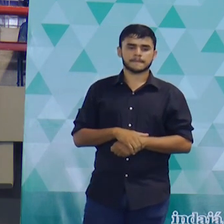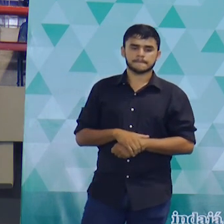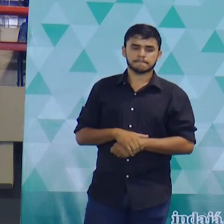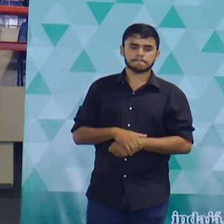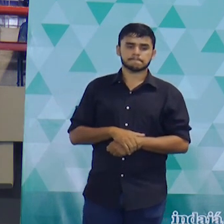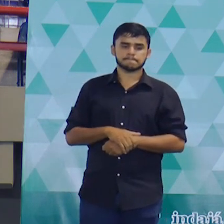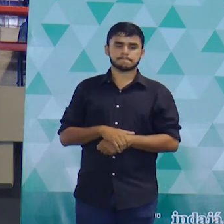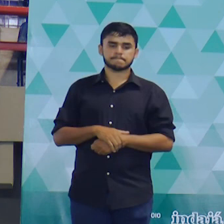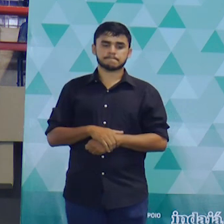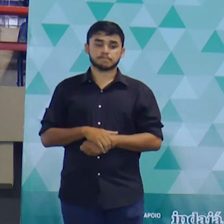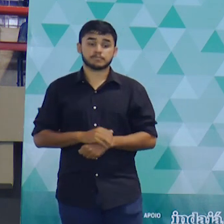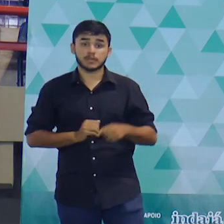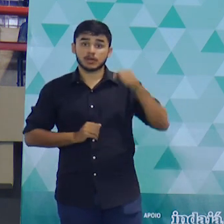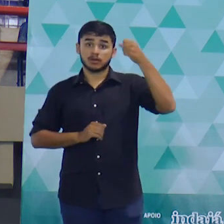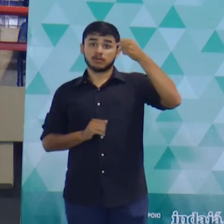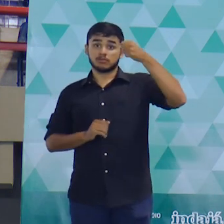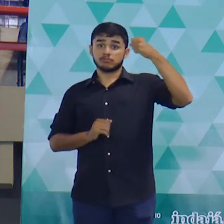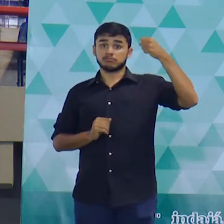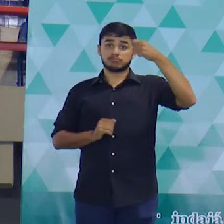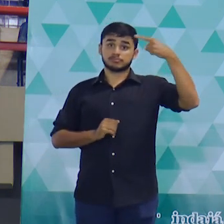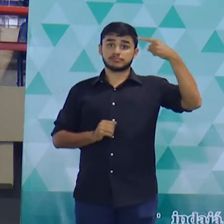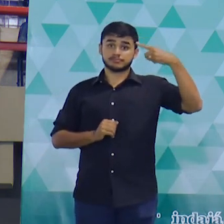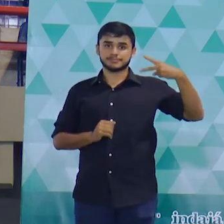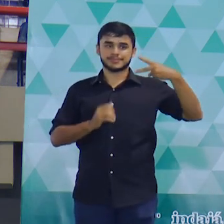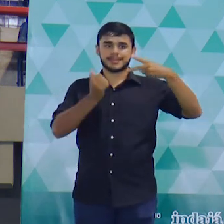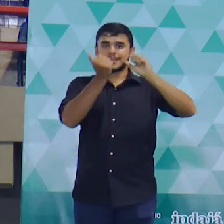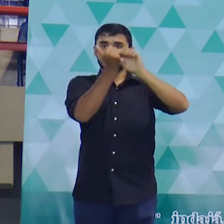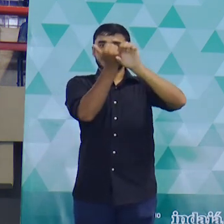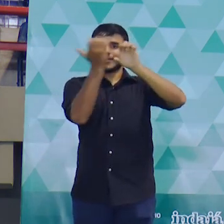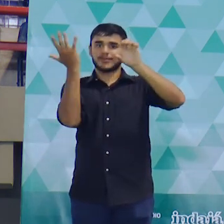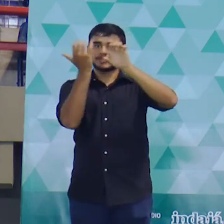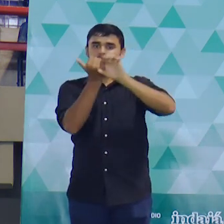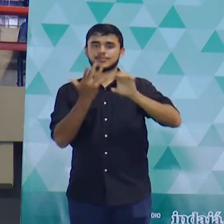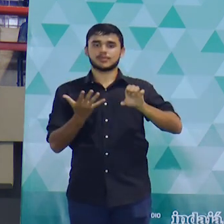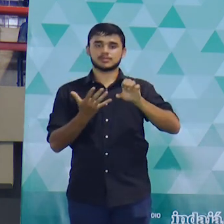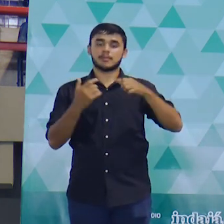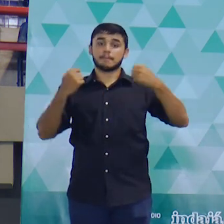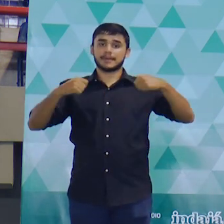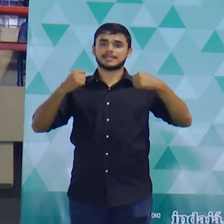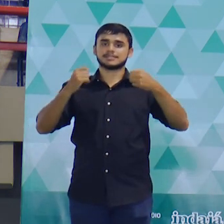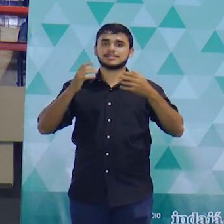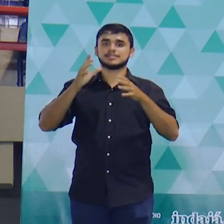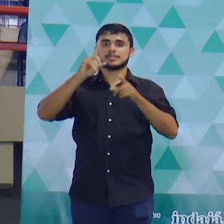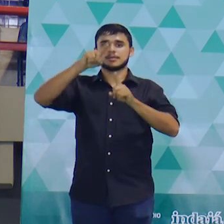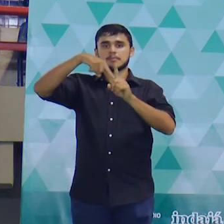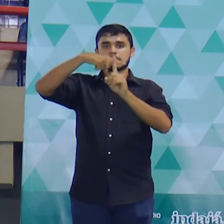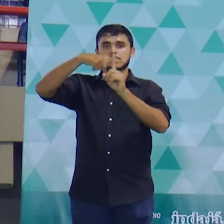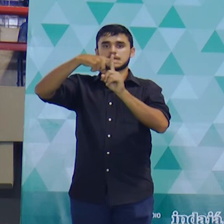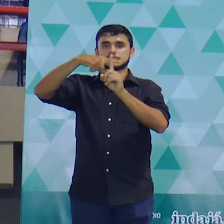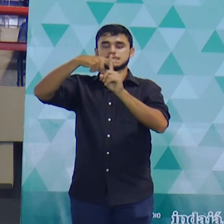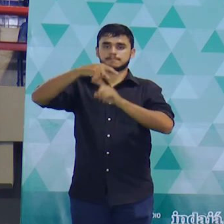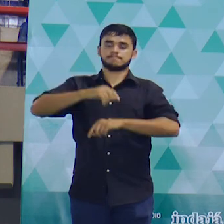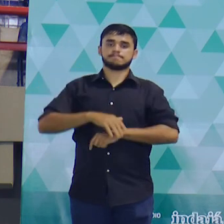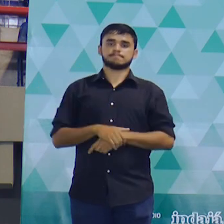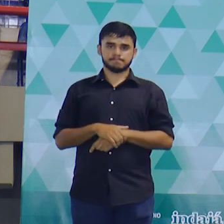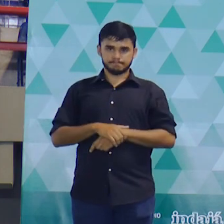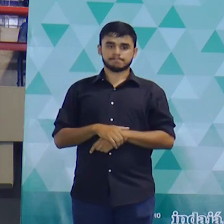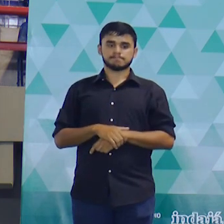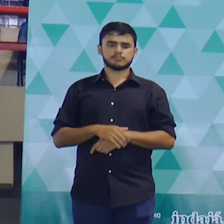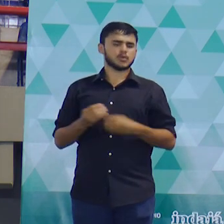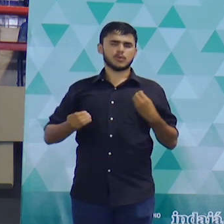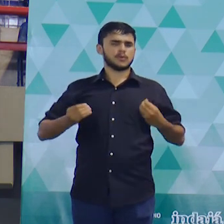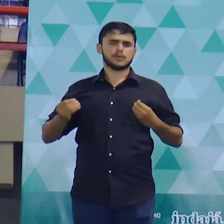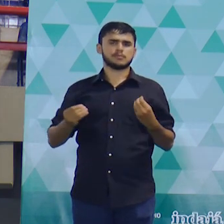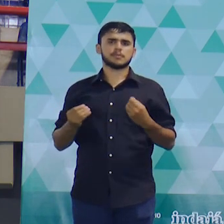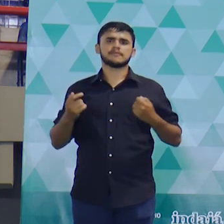tenho 2 reações, o que é que eu faço? Somo as 2 para obter só uma. Para somar, o que é